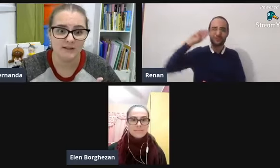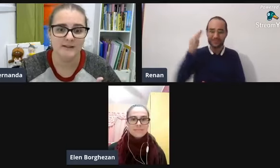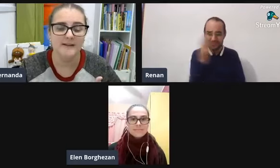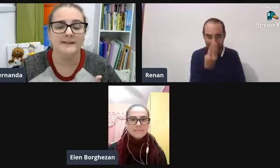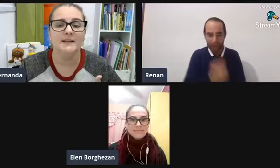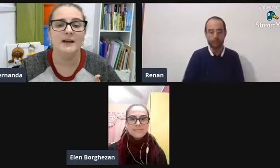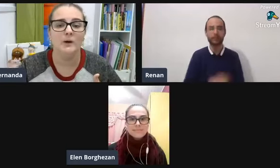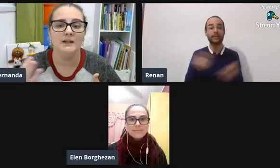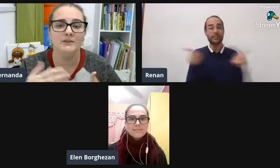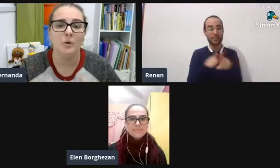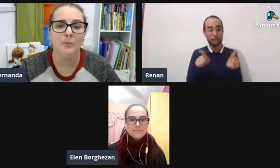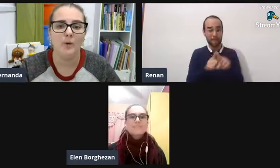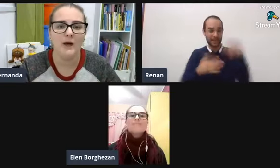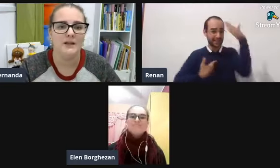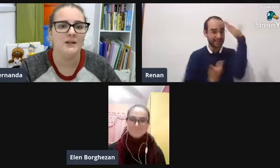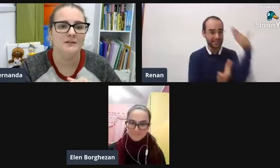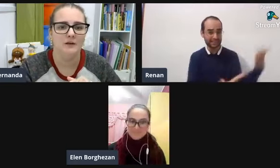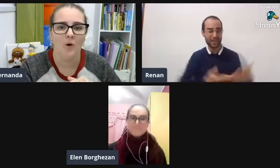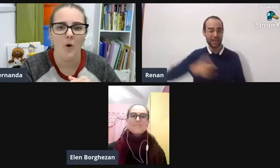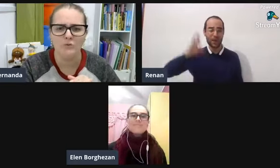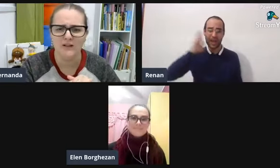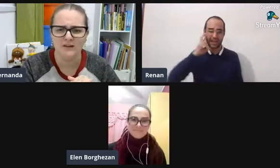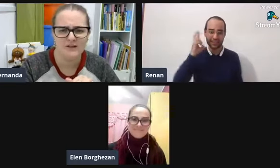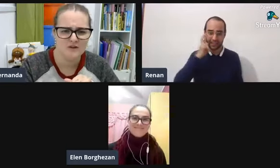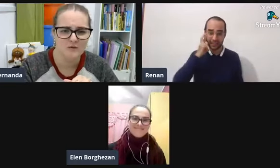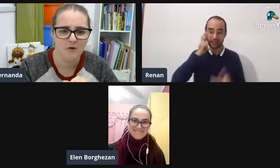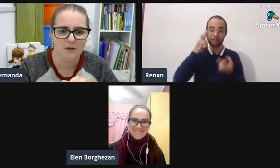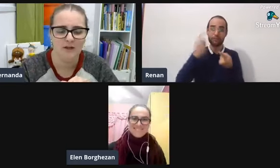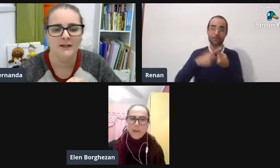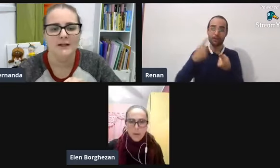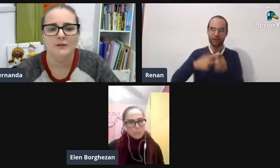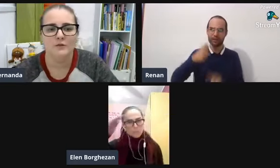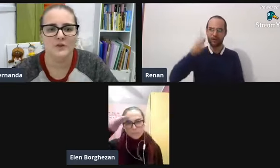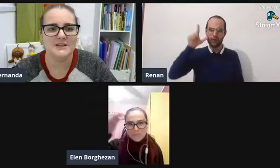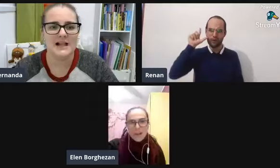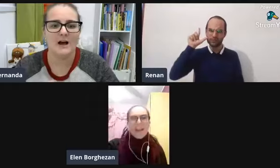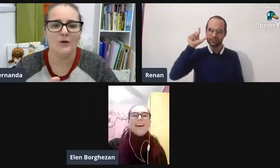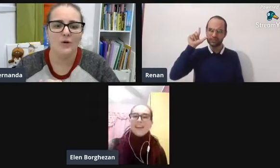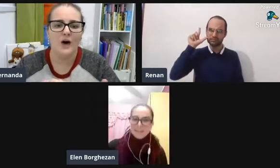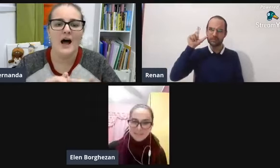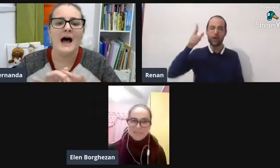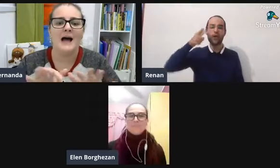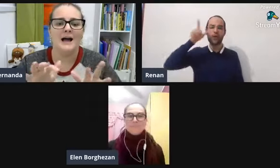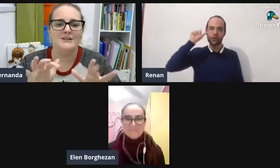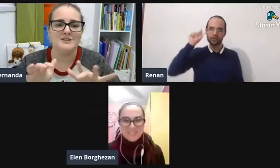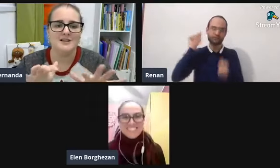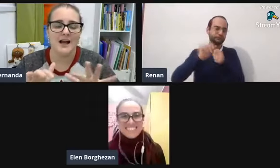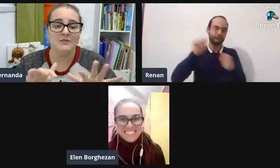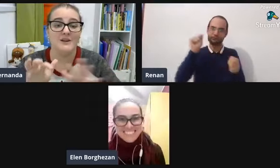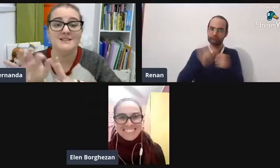muito o Renan, né? O Renan topou aí, ontem eu acho que foi, tu fez lá,